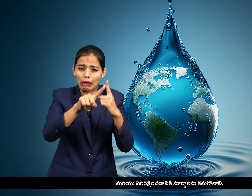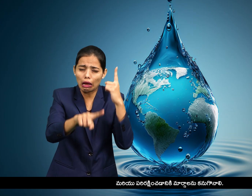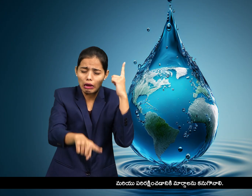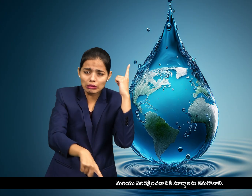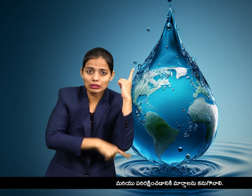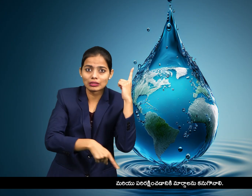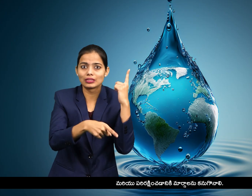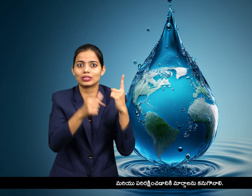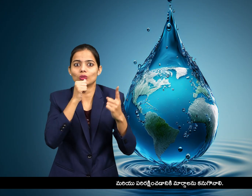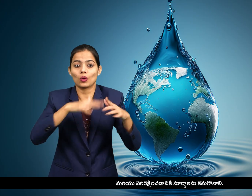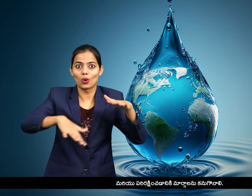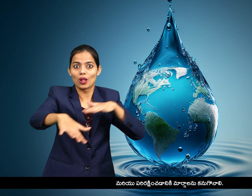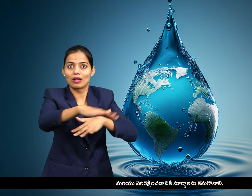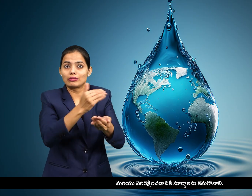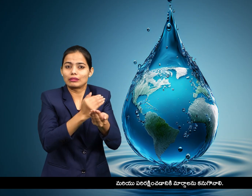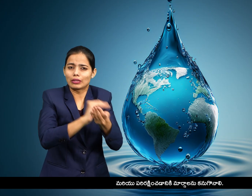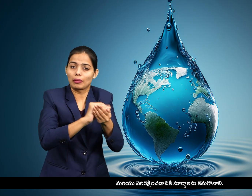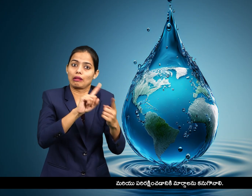మార్గాలను కనుగొనాలి.